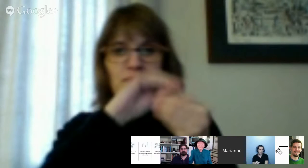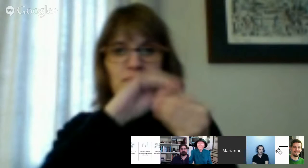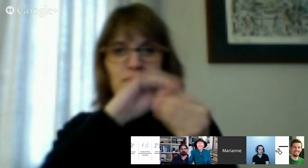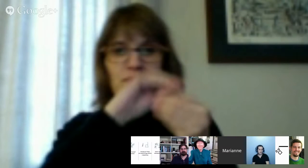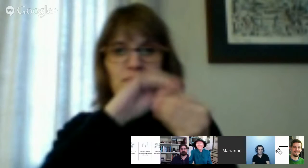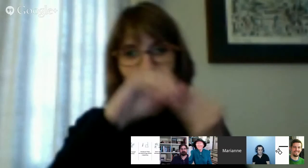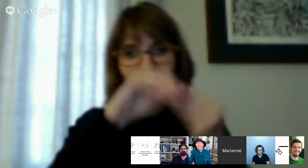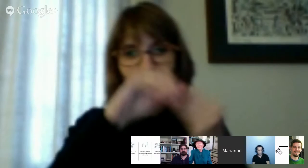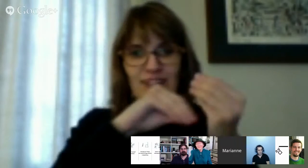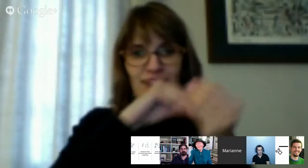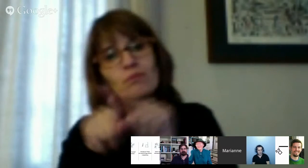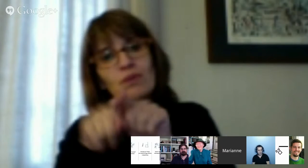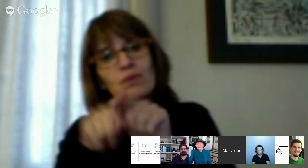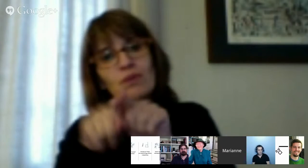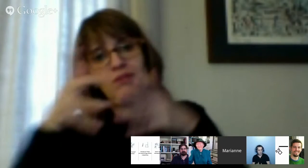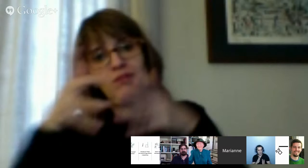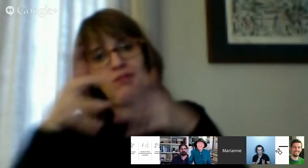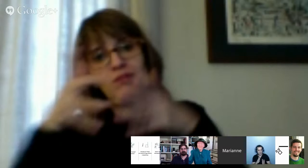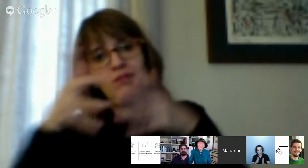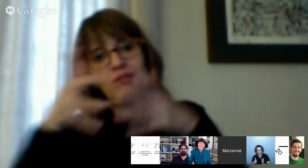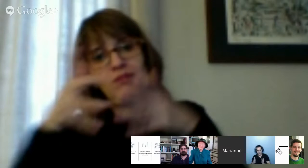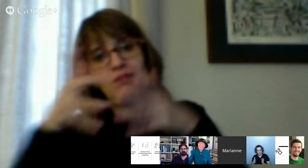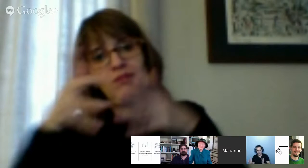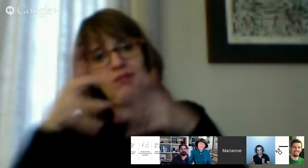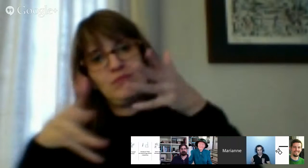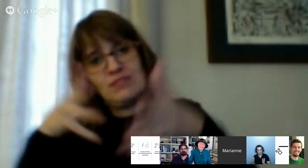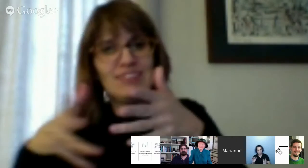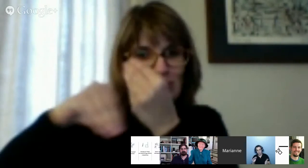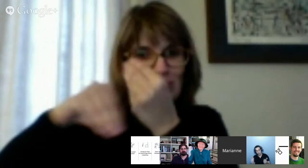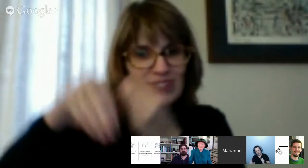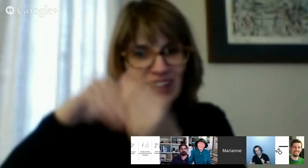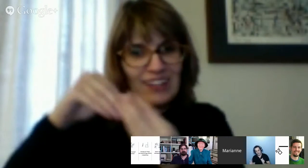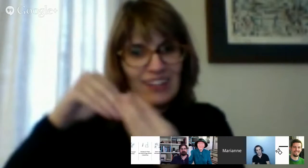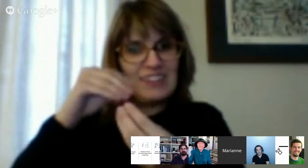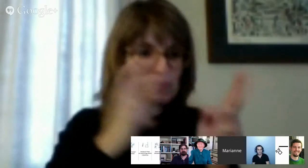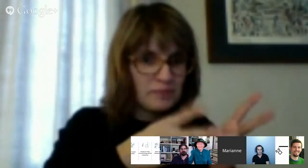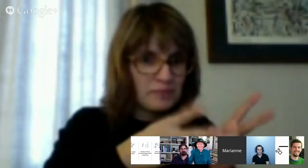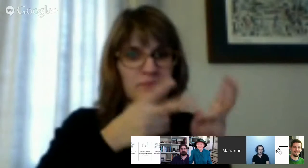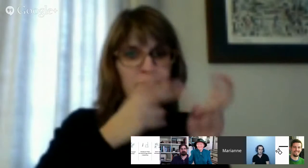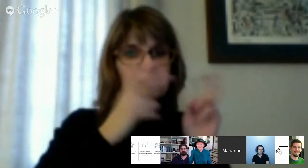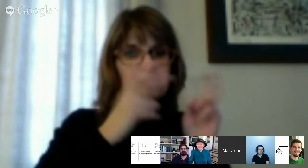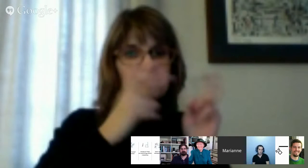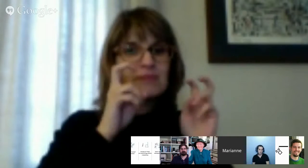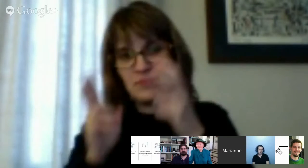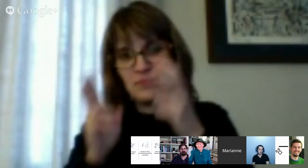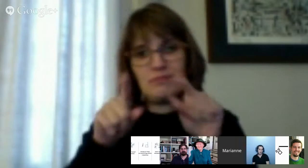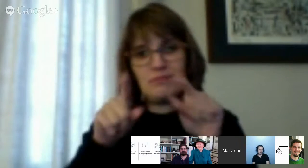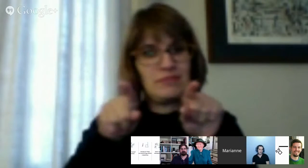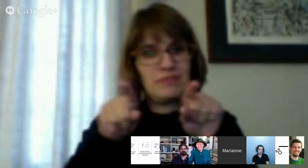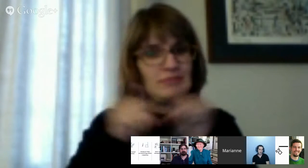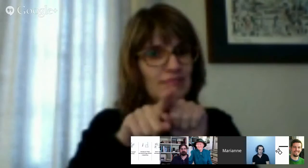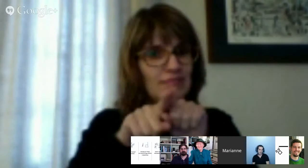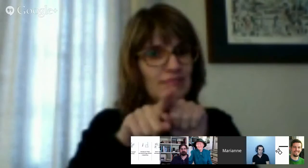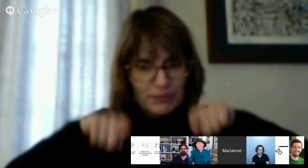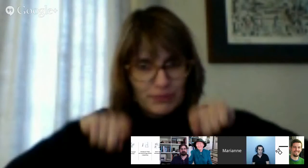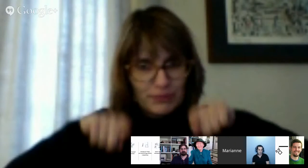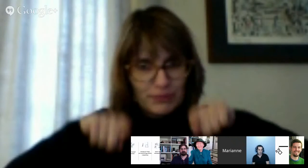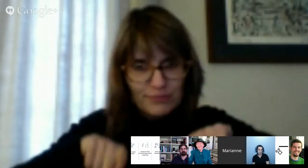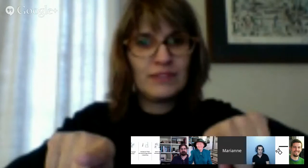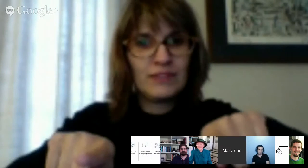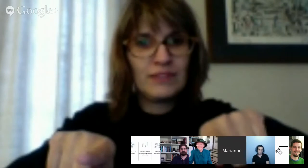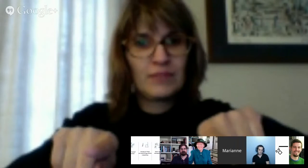e correlacionaram com o sign writing.